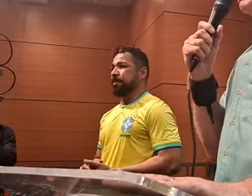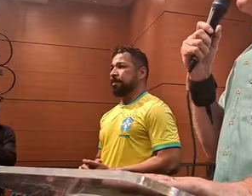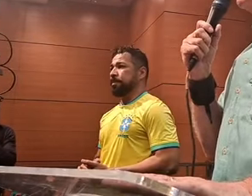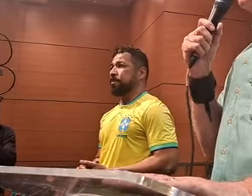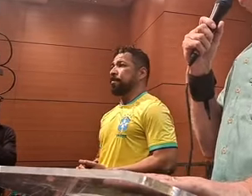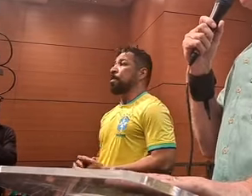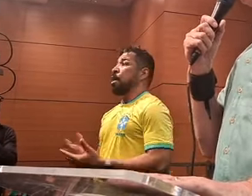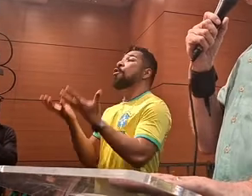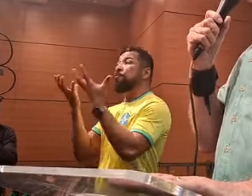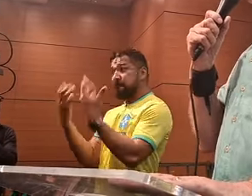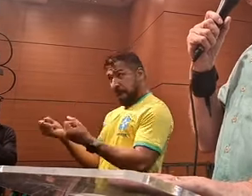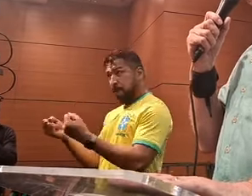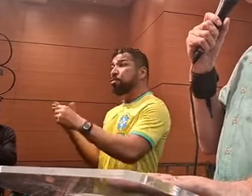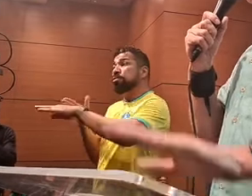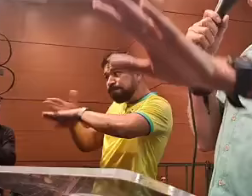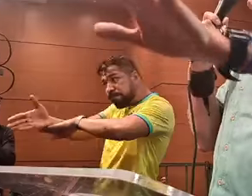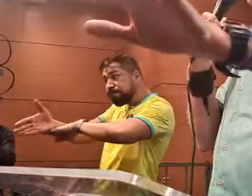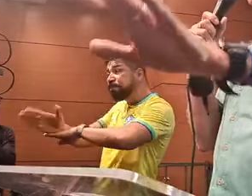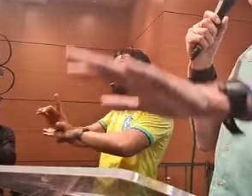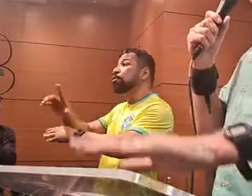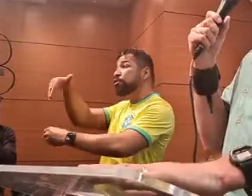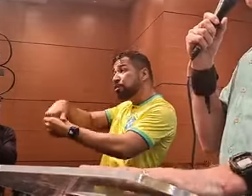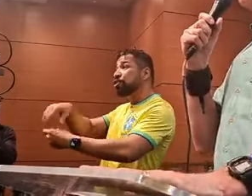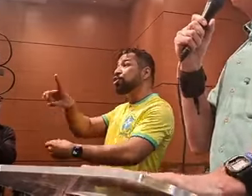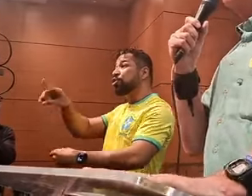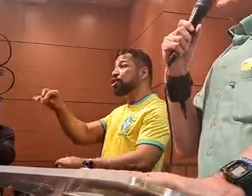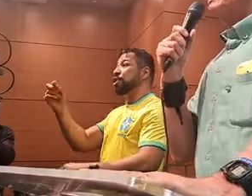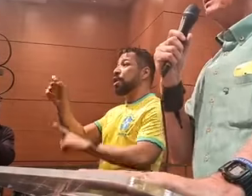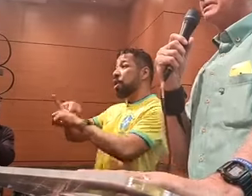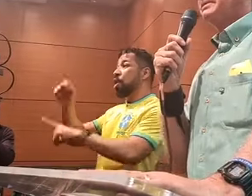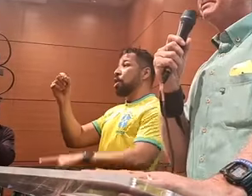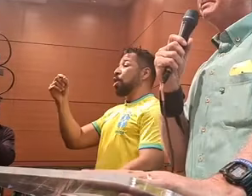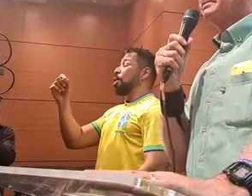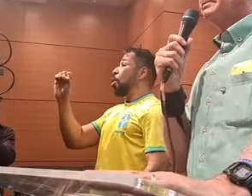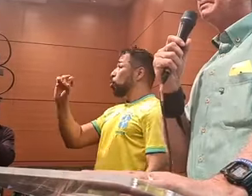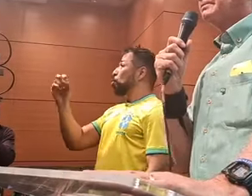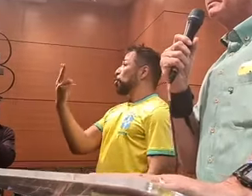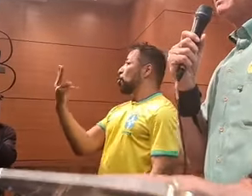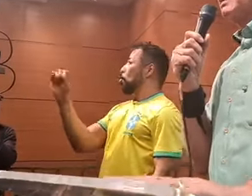liberdade. Vamos comparecer as urnas agora no próximo dia 2.